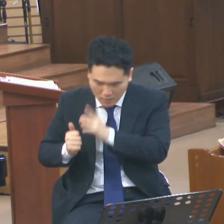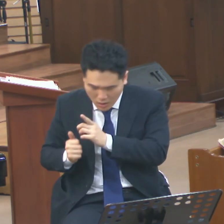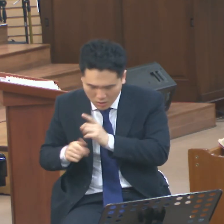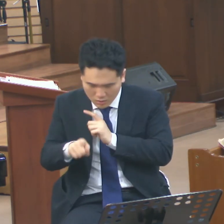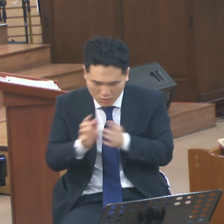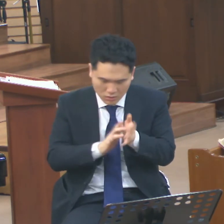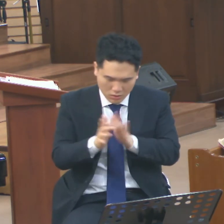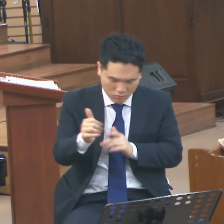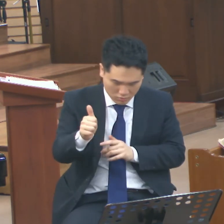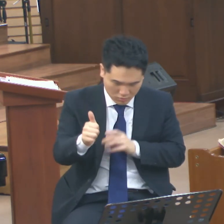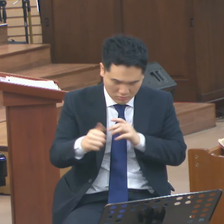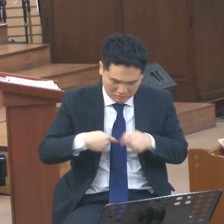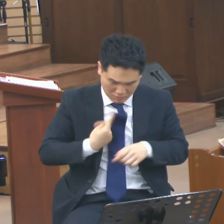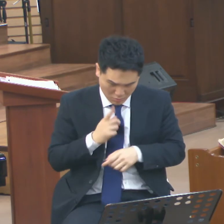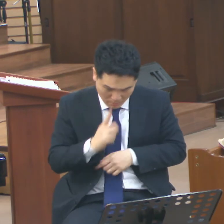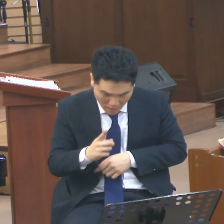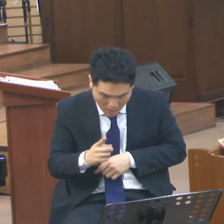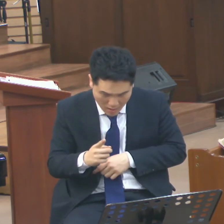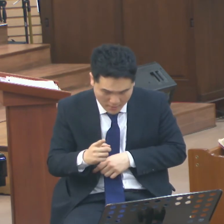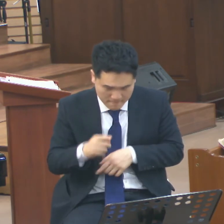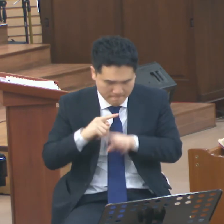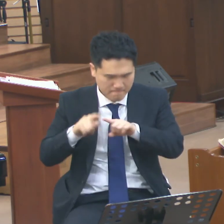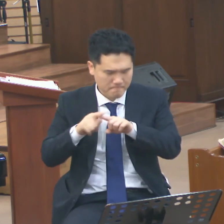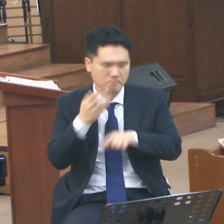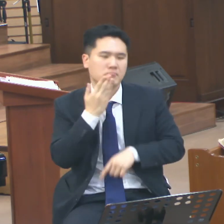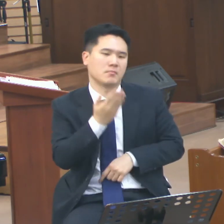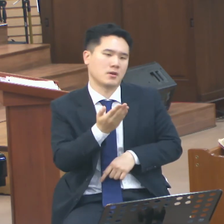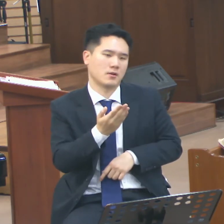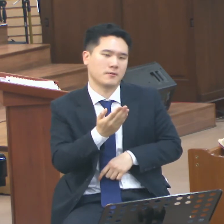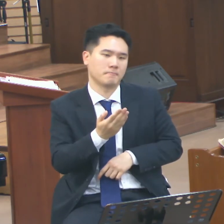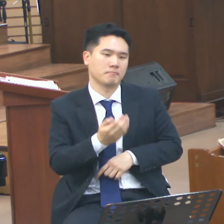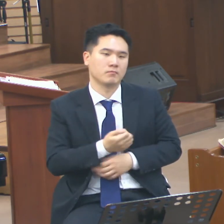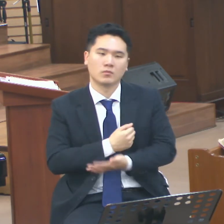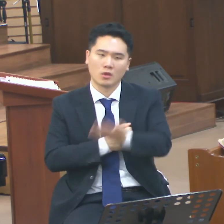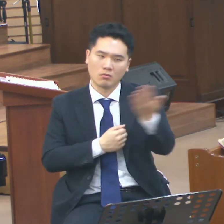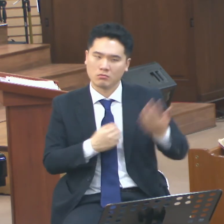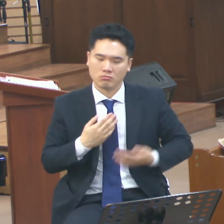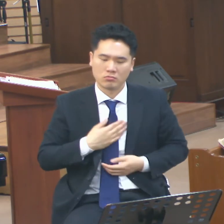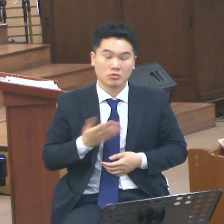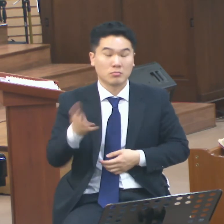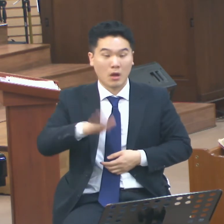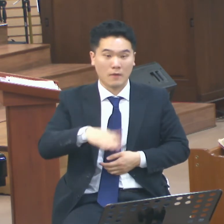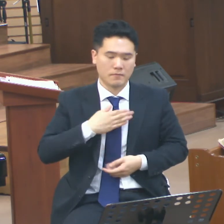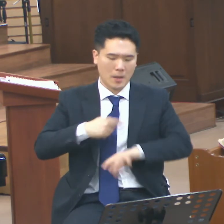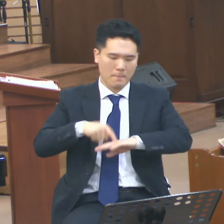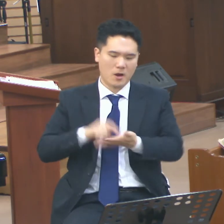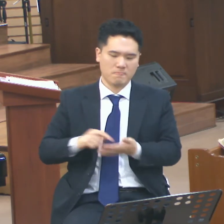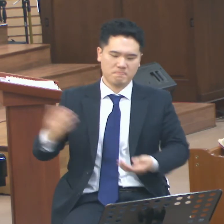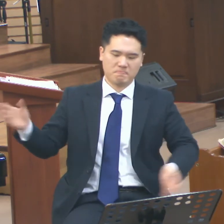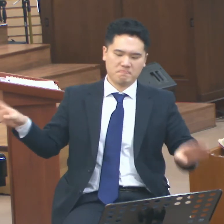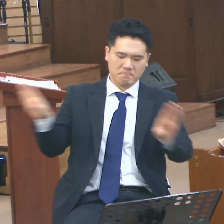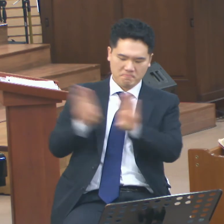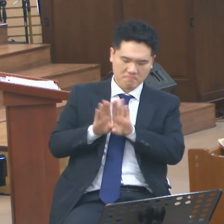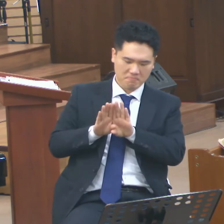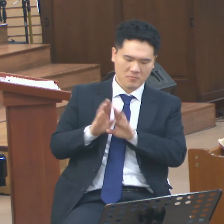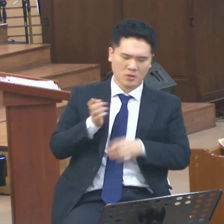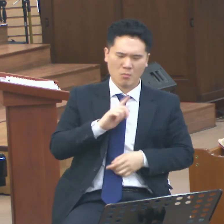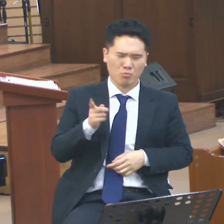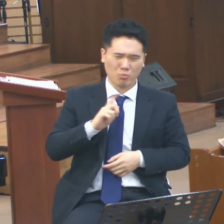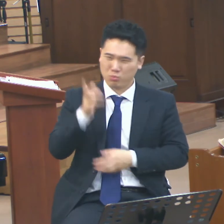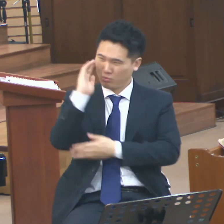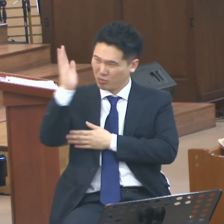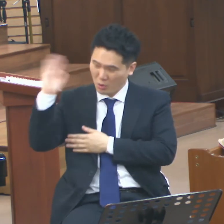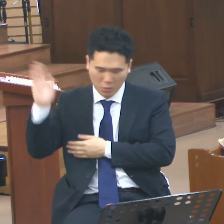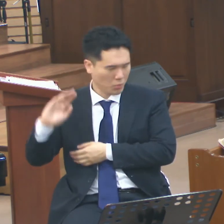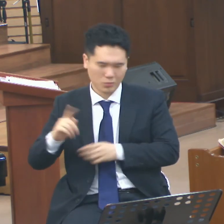평가나 하고 마음을 닫아놓고 말씀이 무슨 말을 선포하든지 나는 안 할 거야 하는 사람에게는 하나님 말씀인지